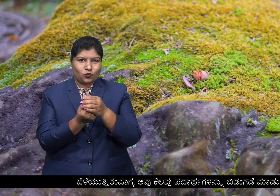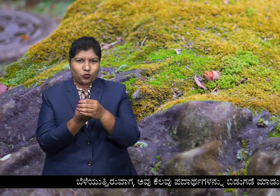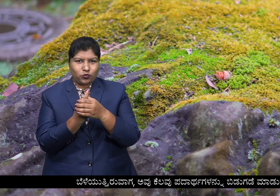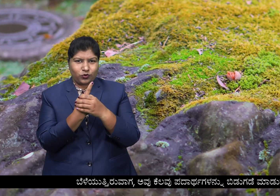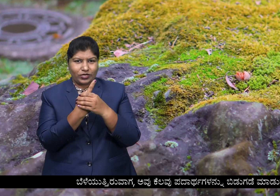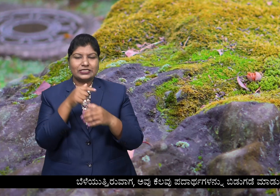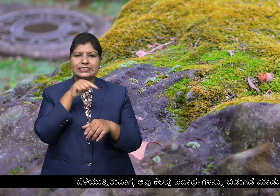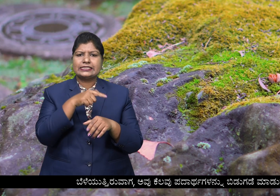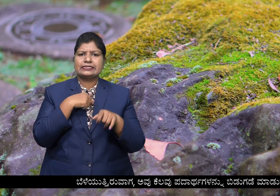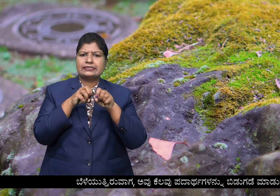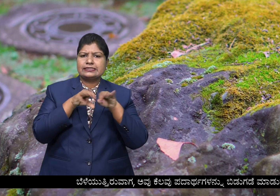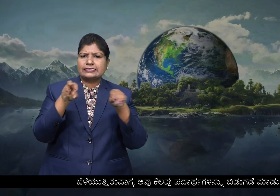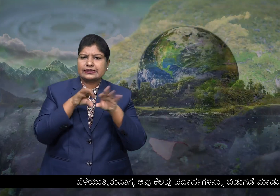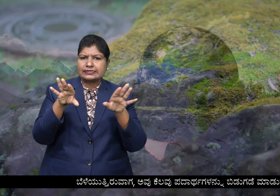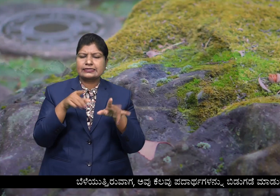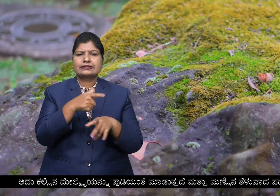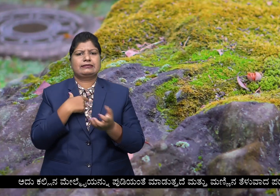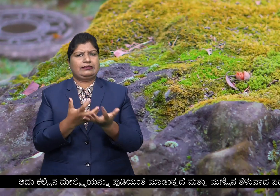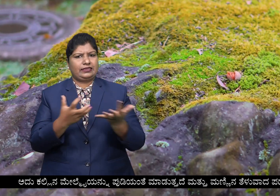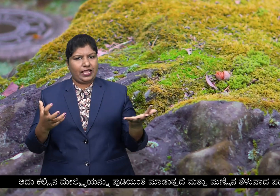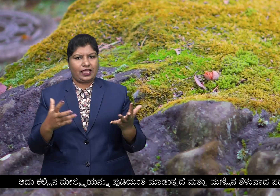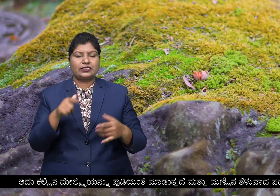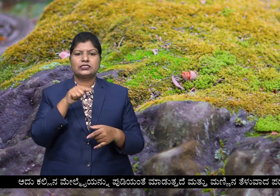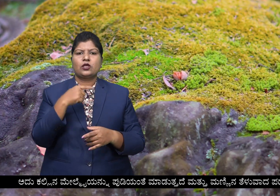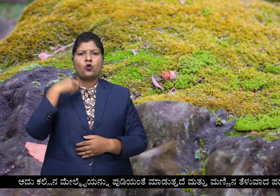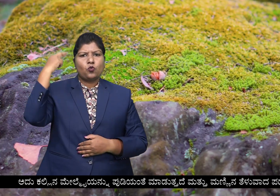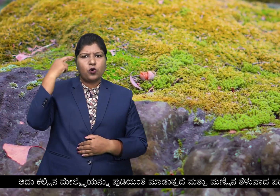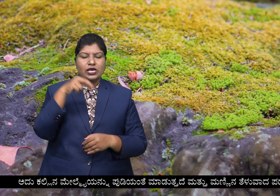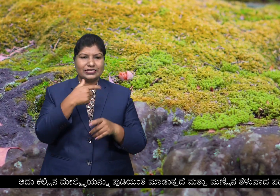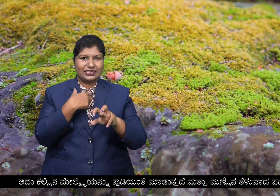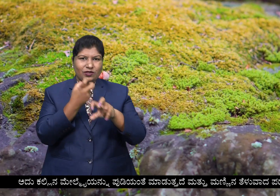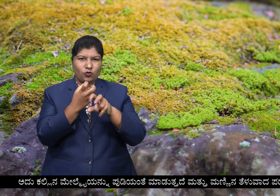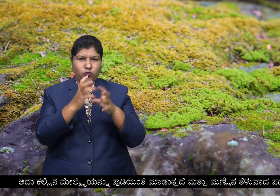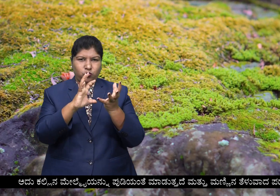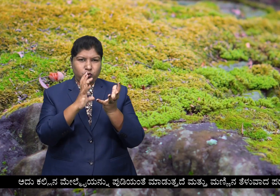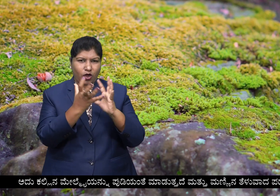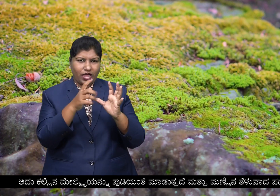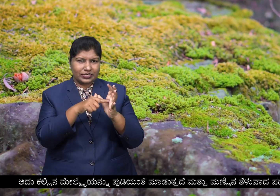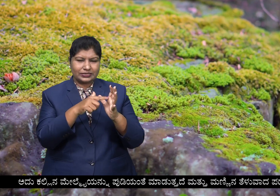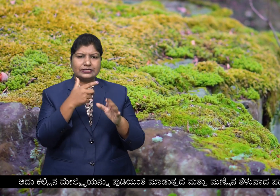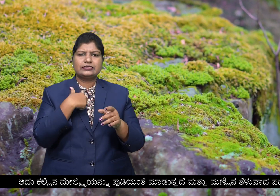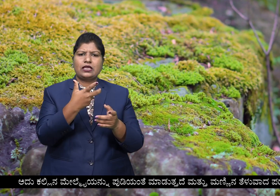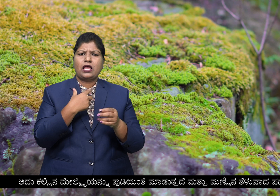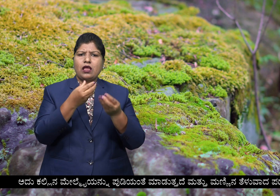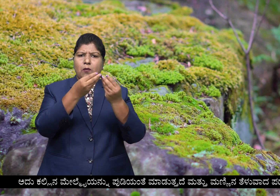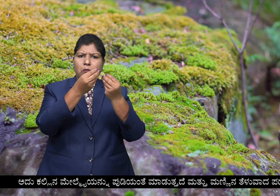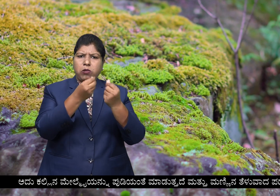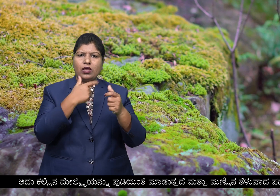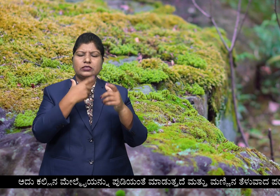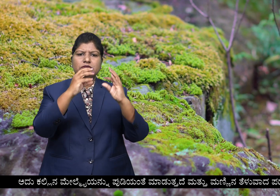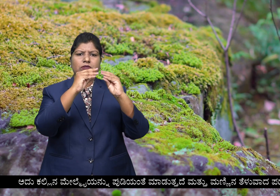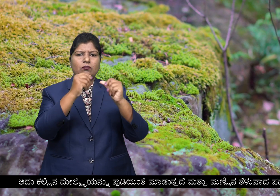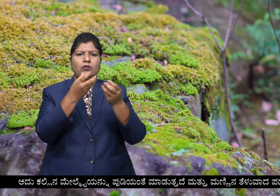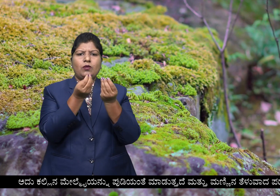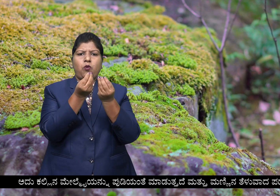ಬೆಳೆಯುತ್ತಿರುವಾಗ ಅವು ಕೆಲವು ಪದಾರ್ಥಗಳನ್ನು ಬಿಡುಗಡೆ ಮಾಡುತ್ತವೆ. ಅದು ಕಲ್ಲಿನ ಮೇಲ್ಮೈಯನ್ನು ಪುಡಿಯಂತೆ ಮಾಡುತ್ತದೆ ಮತ್ತು ಮಣ್ಣಿನ